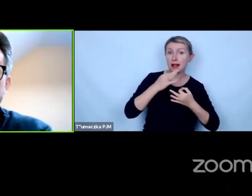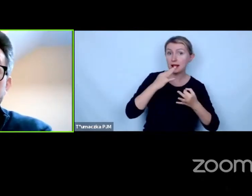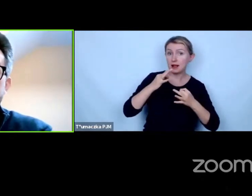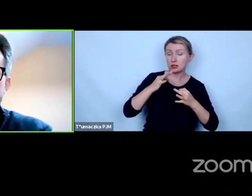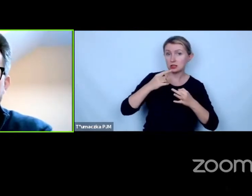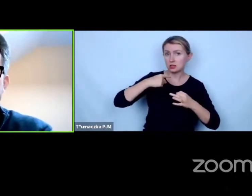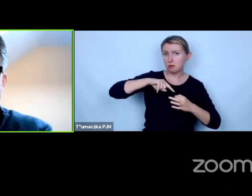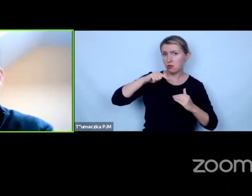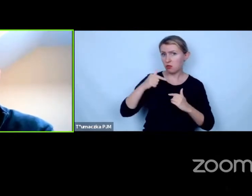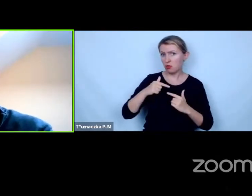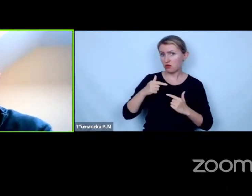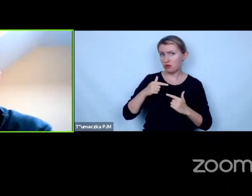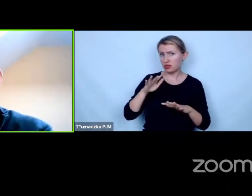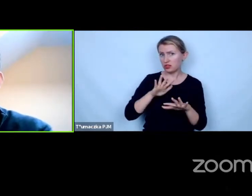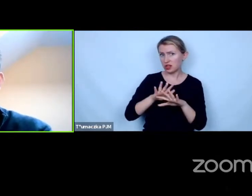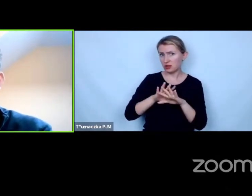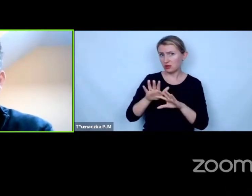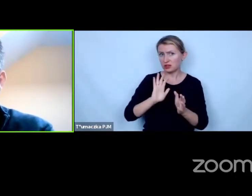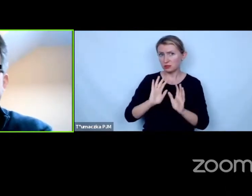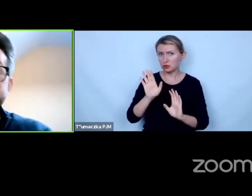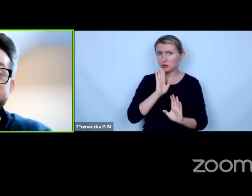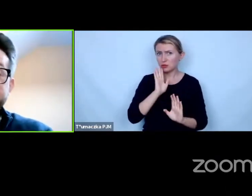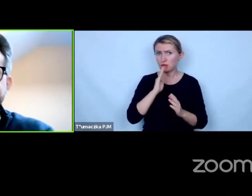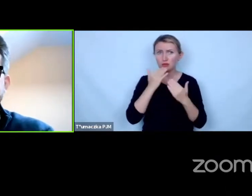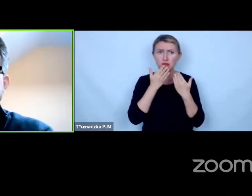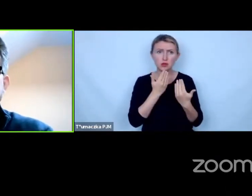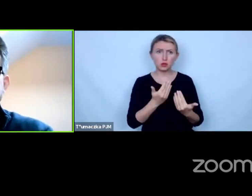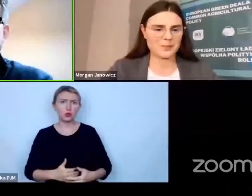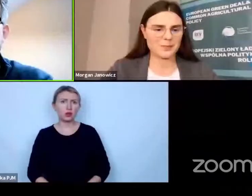pewno powinniśmy te zwierzęta zarefektować dziękuję